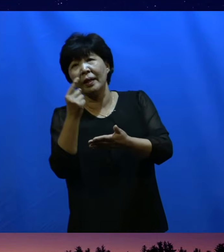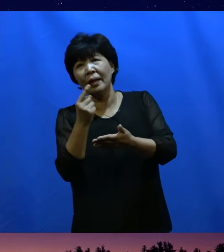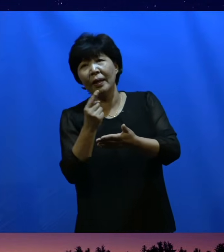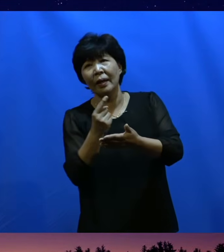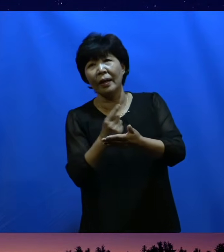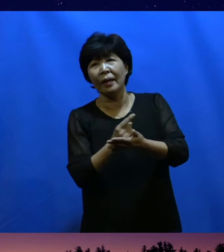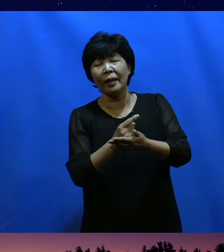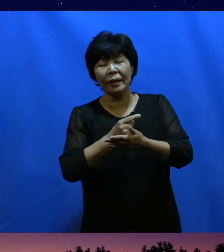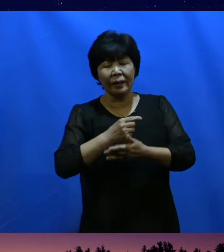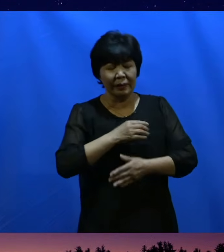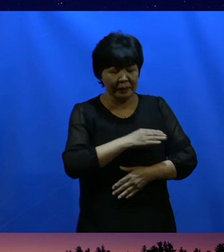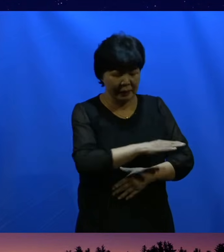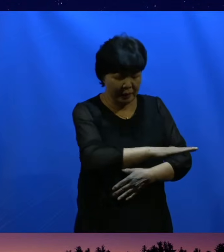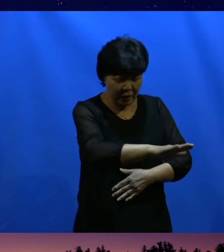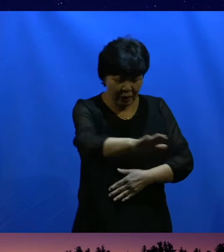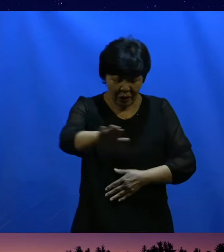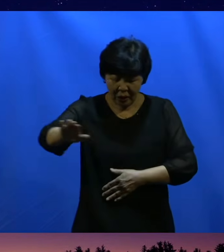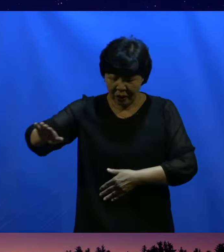오셨네.